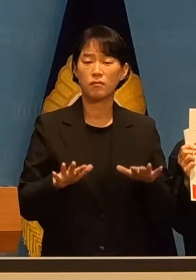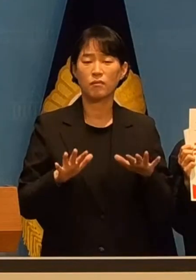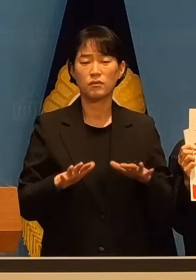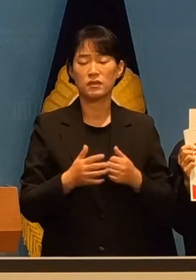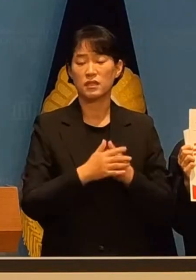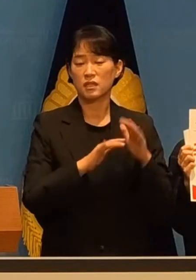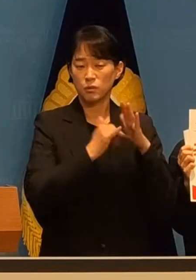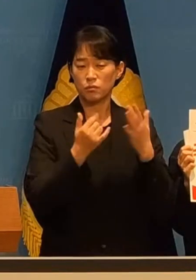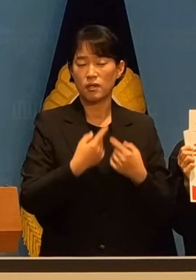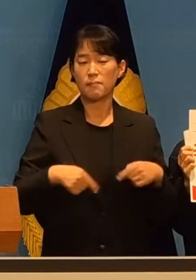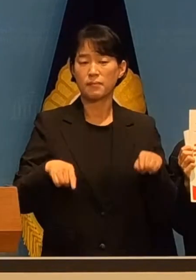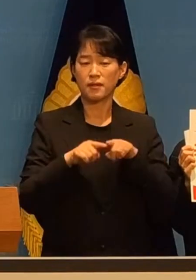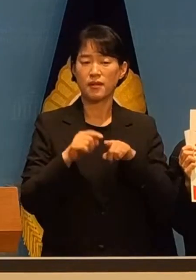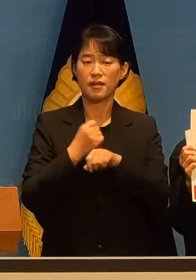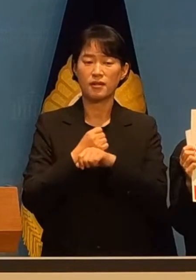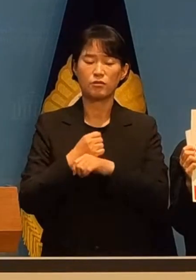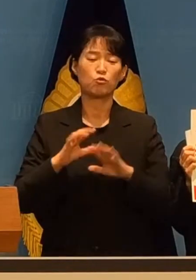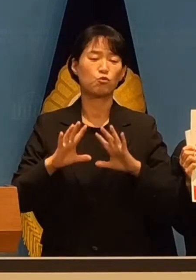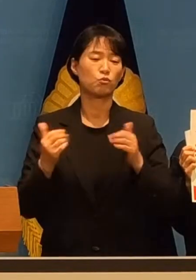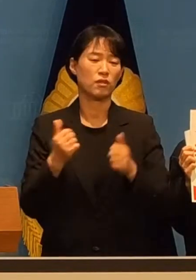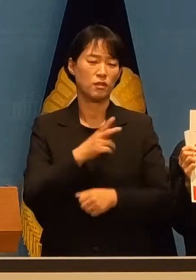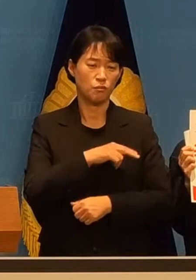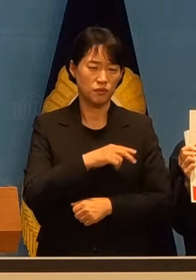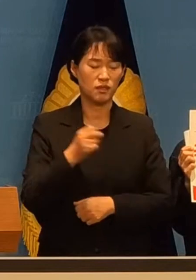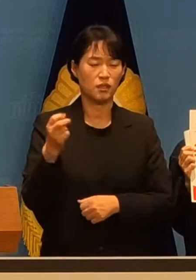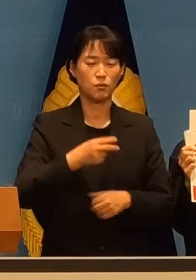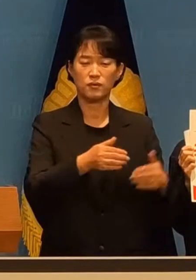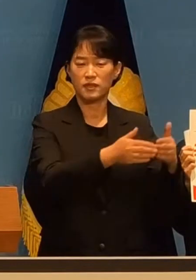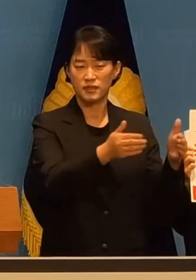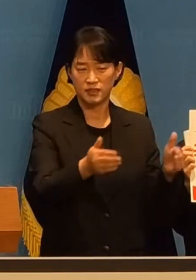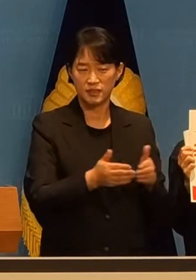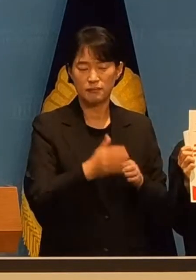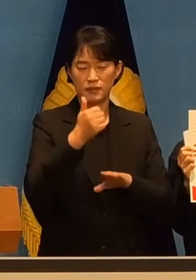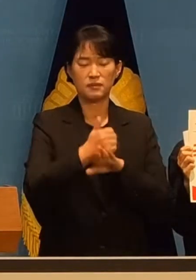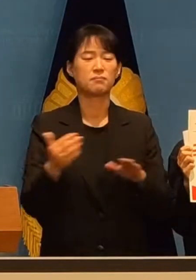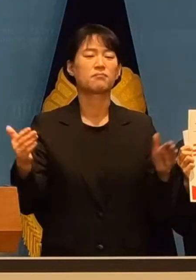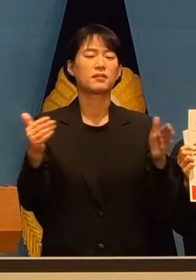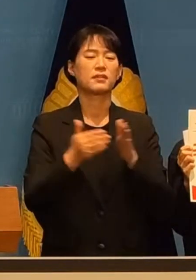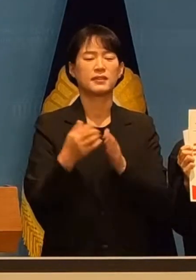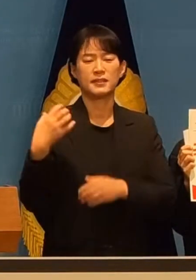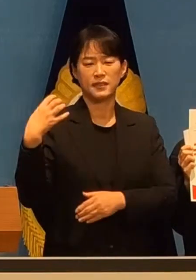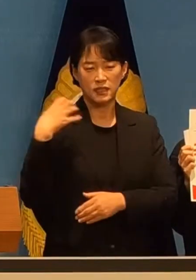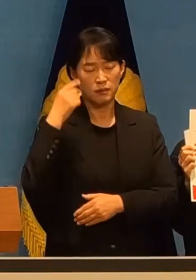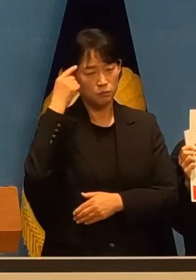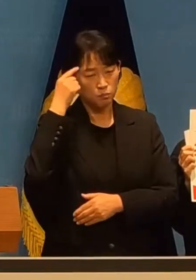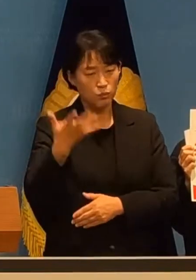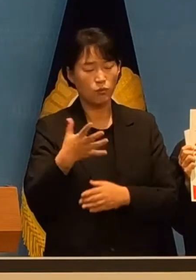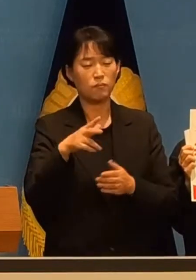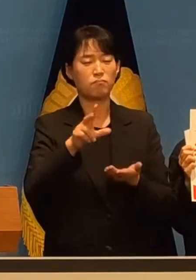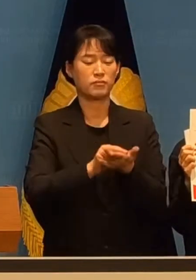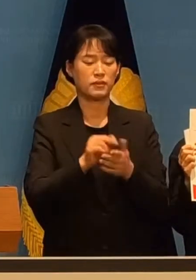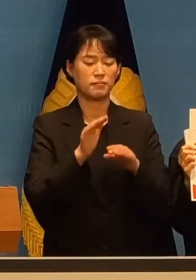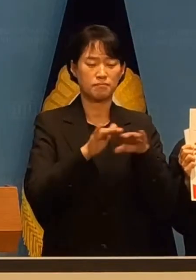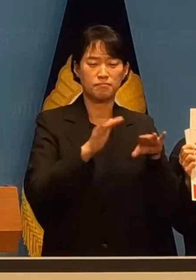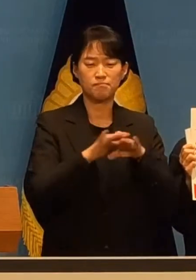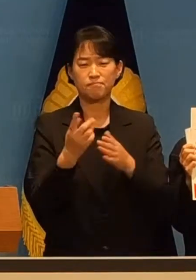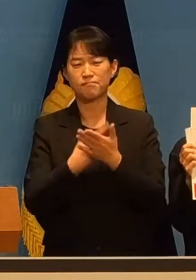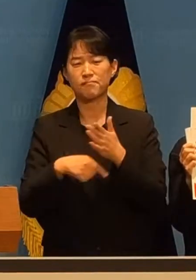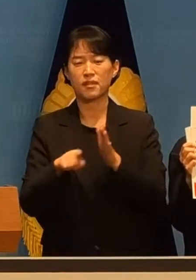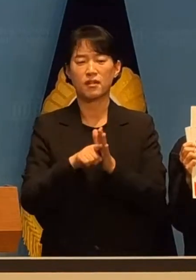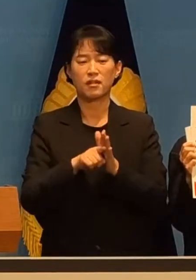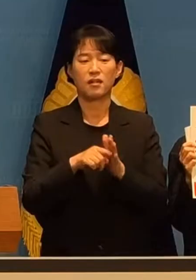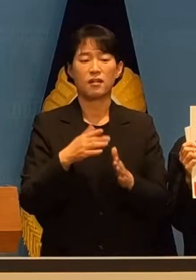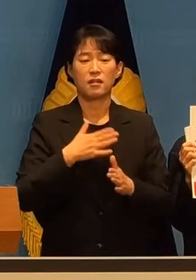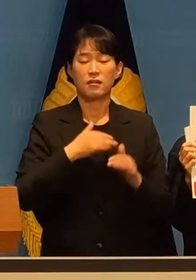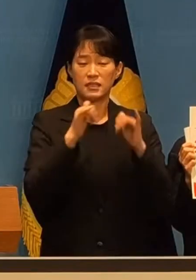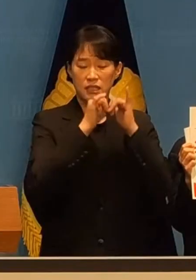유족과 함께한 우리 동료 국회의원님들 그리고 단체들 끝까지 책임을 묻고 이 문제를 개선하기 위해서 저와